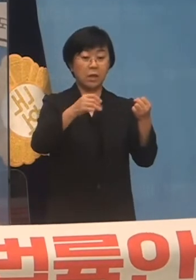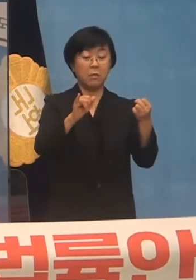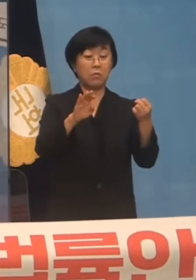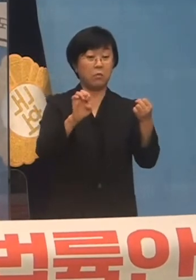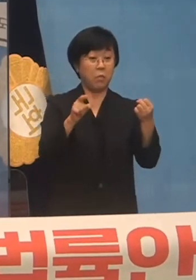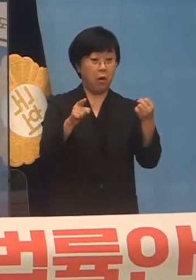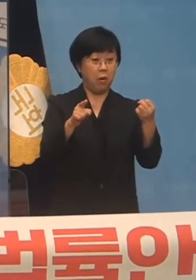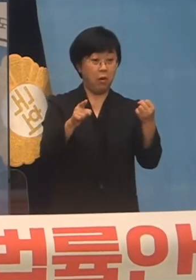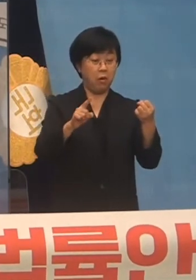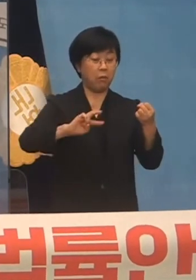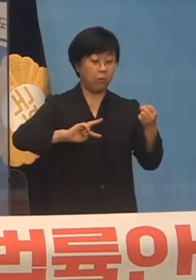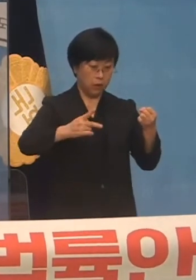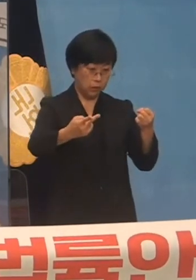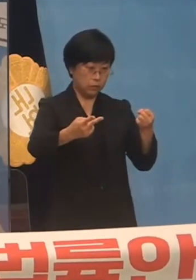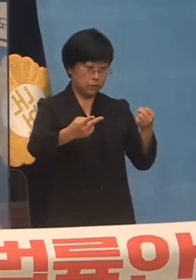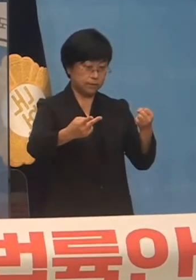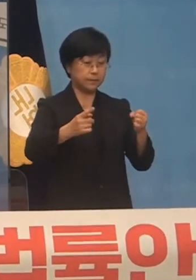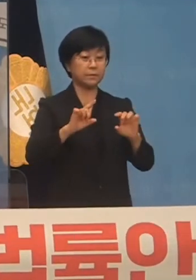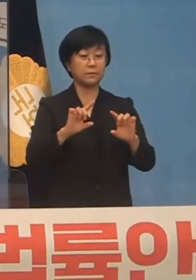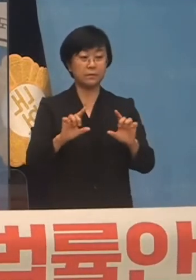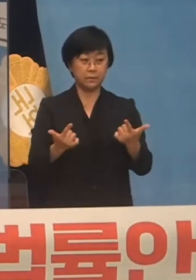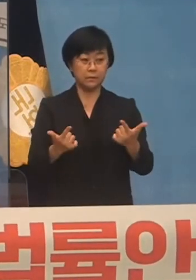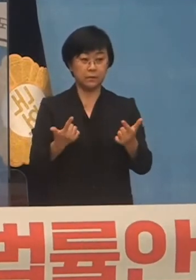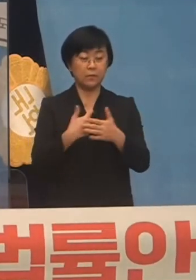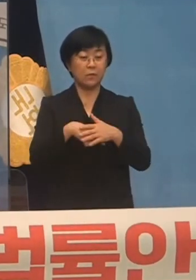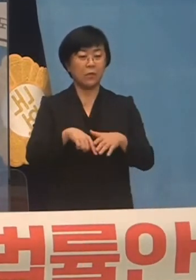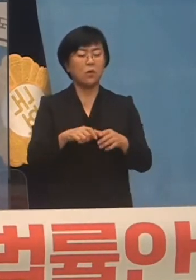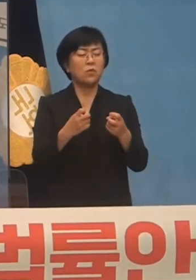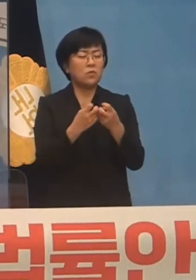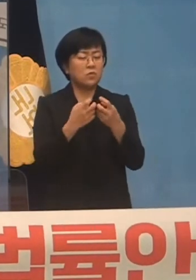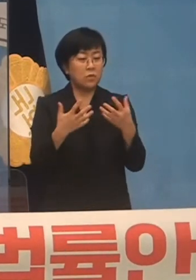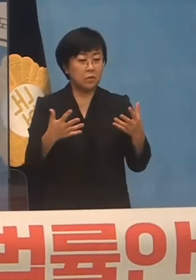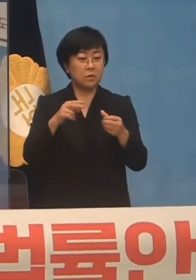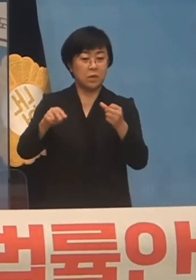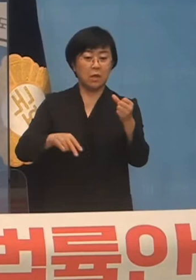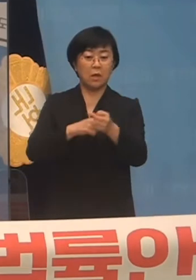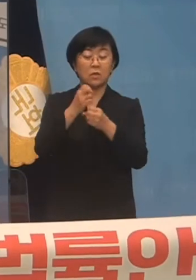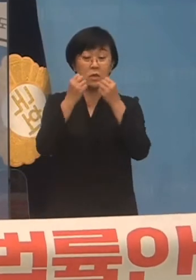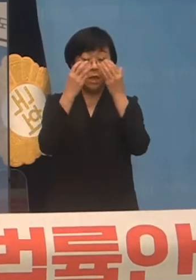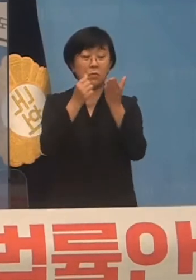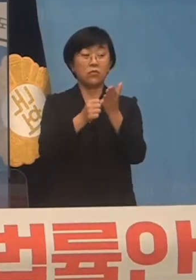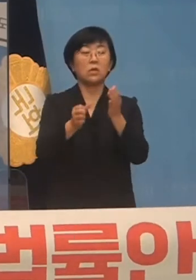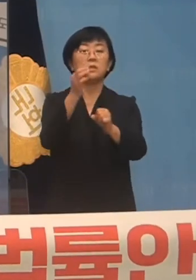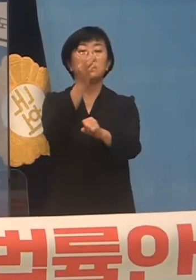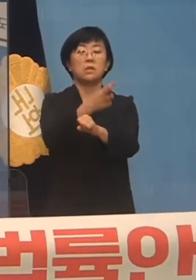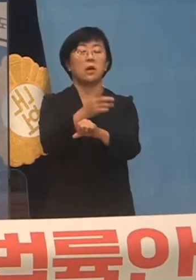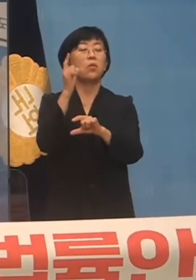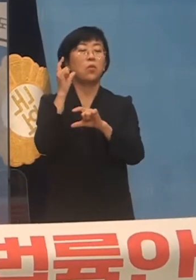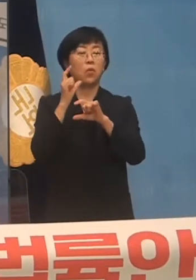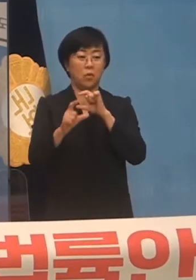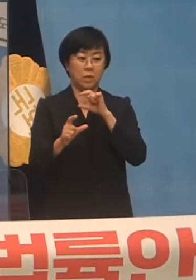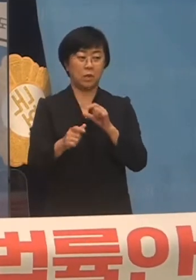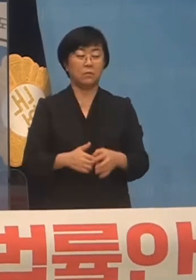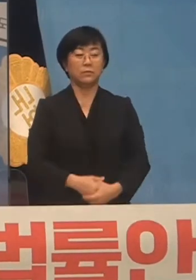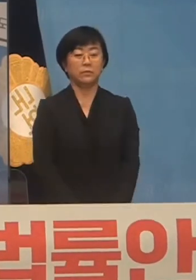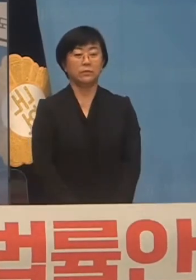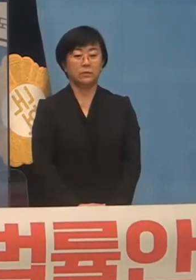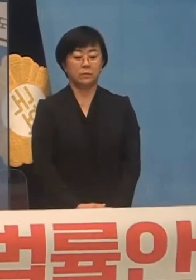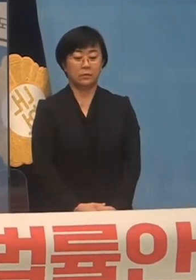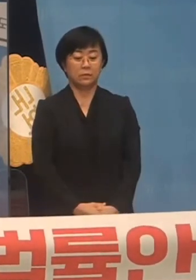리퍼비시 제품으로 교체하거나 아니면 울며 겨자 먹기로 새 제품을 사는 쪽으로 고민할 수밖에